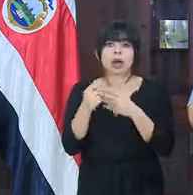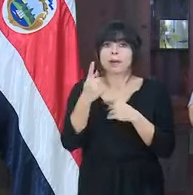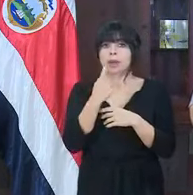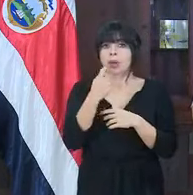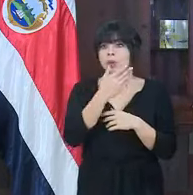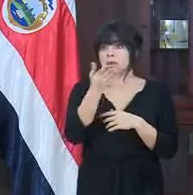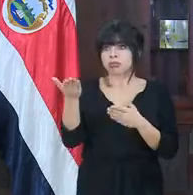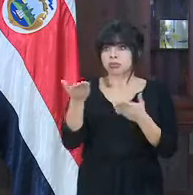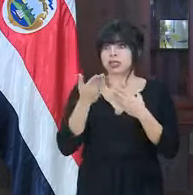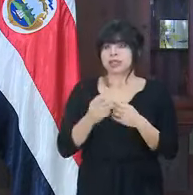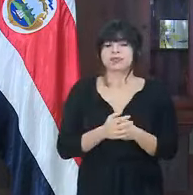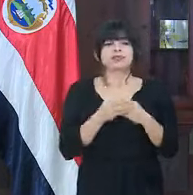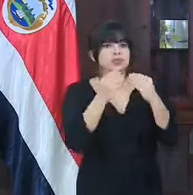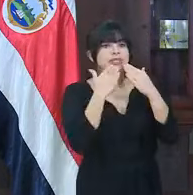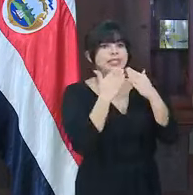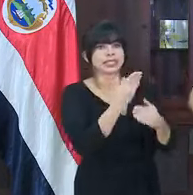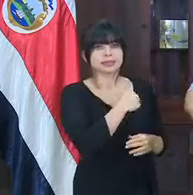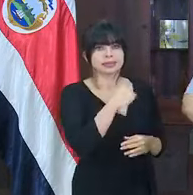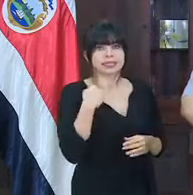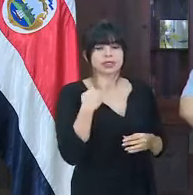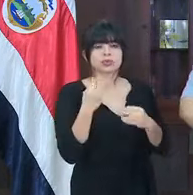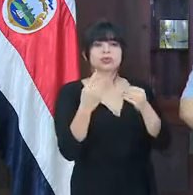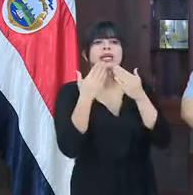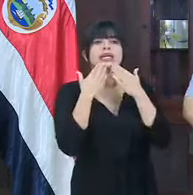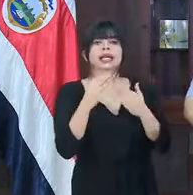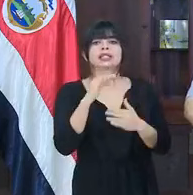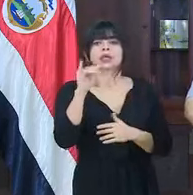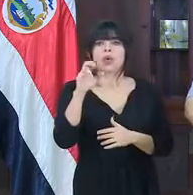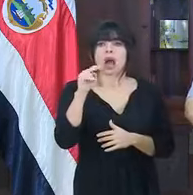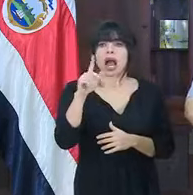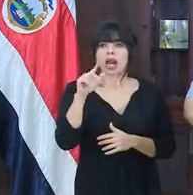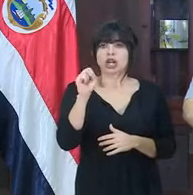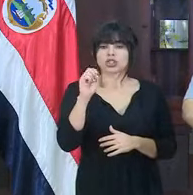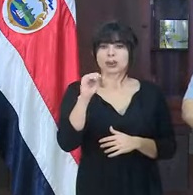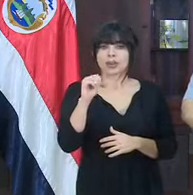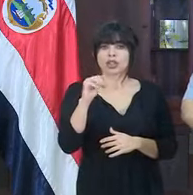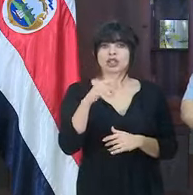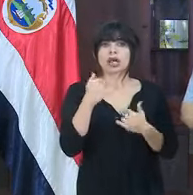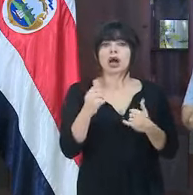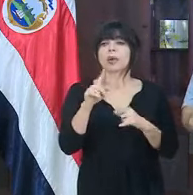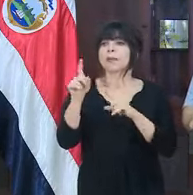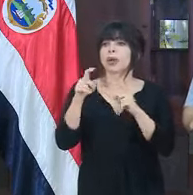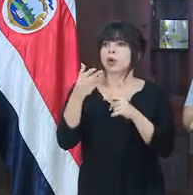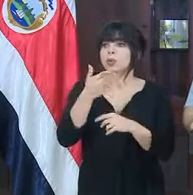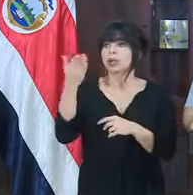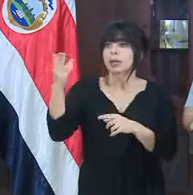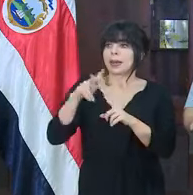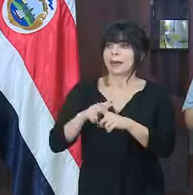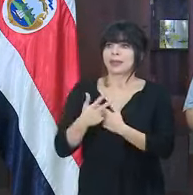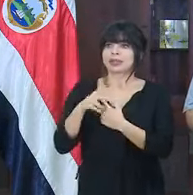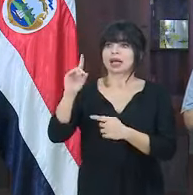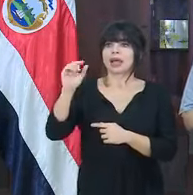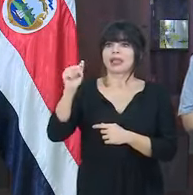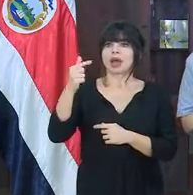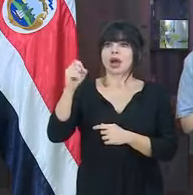que ustedes tengan. Muchísimas gracias, señor ministro. Muchísimas gracias a Juan Carlos Mendoza para las consultas. Vamos a iniciar con Dagoberto Alfaro, por favor, de